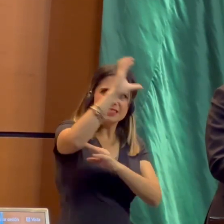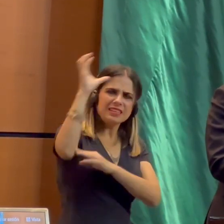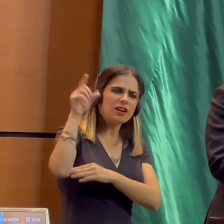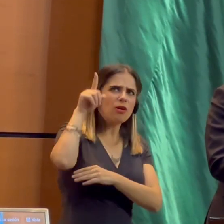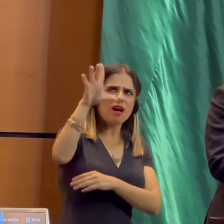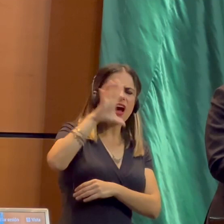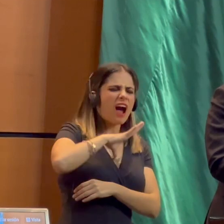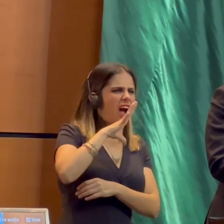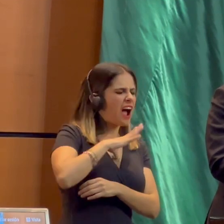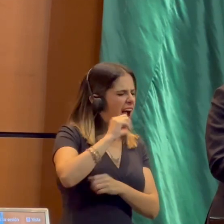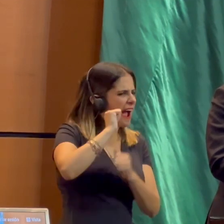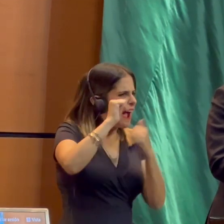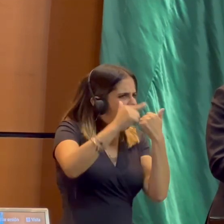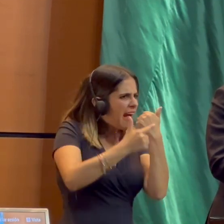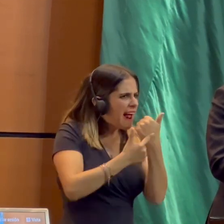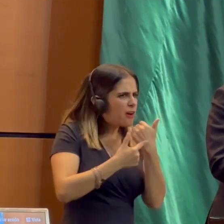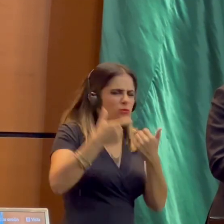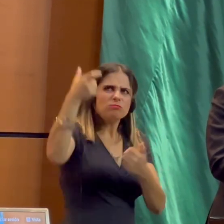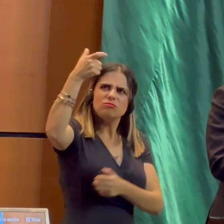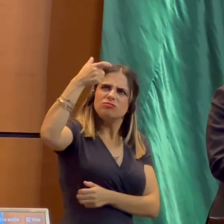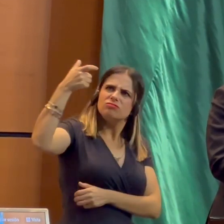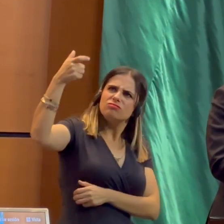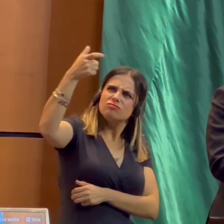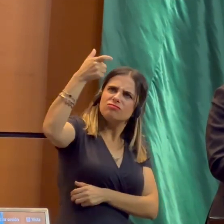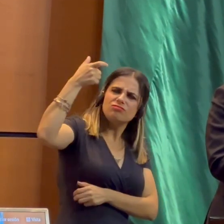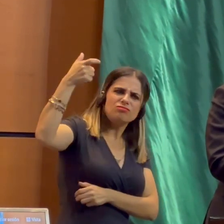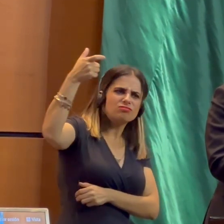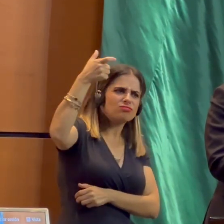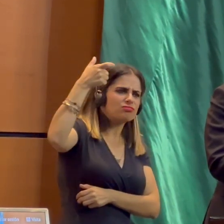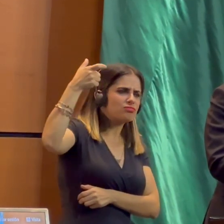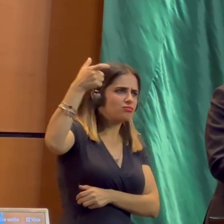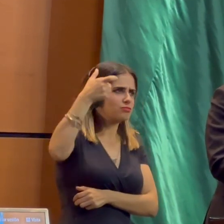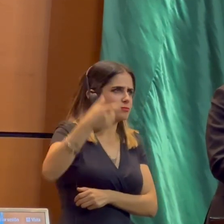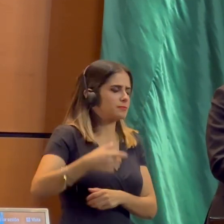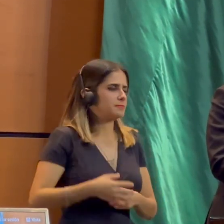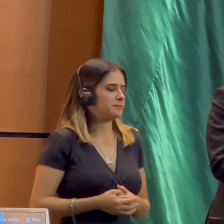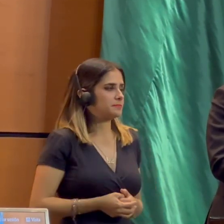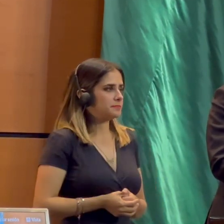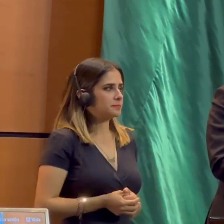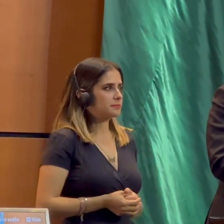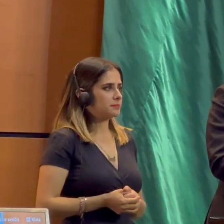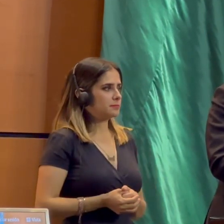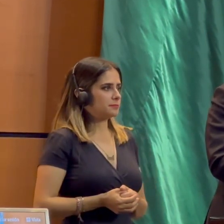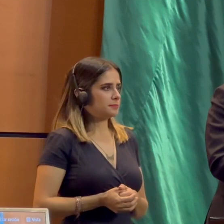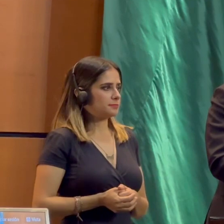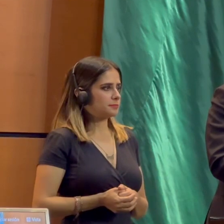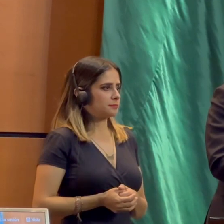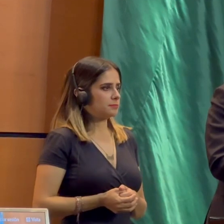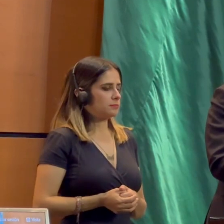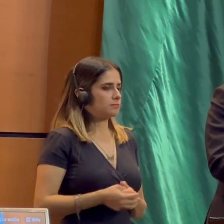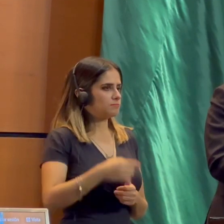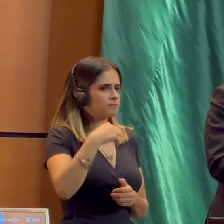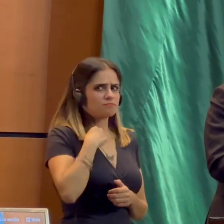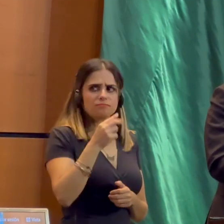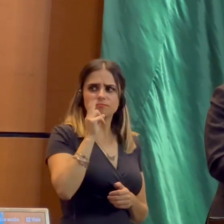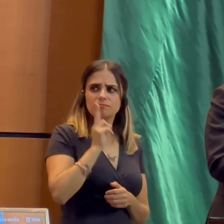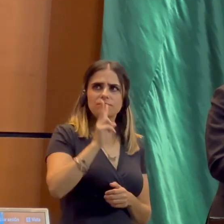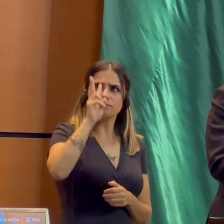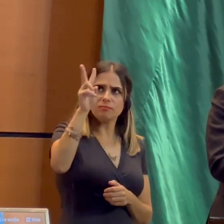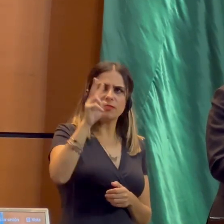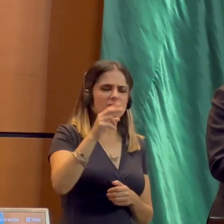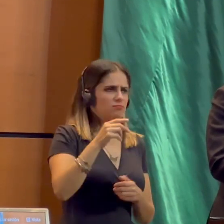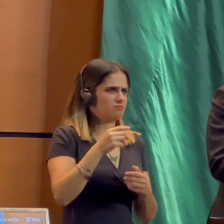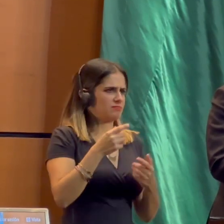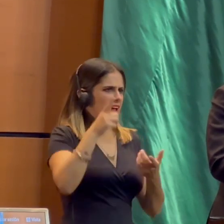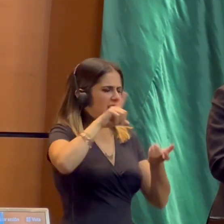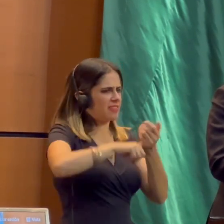ると黒いいくつも角のある不規則な形の物体に10個ほどのさまざまな色が